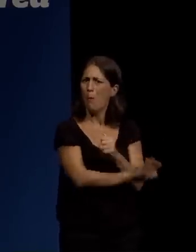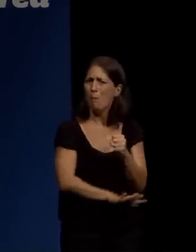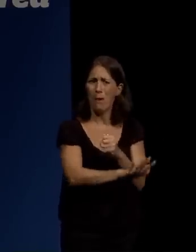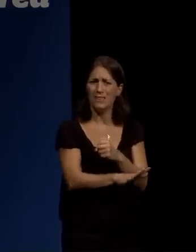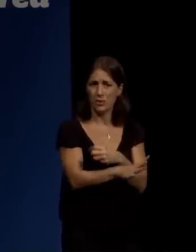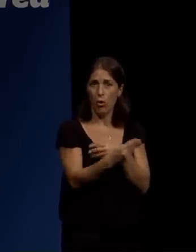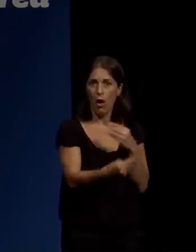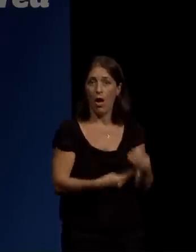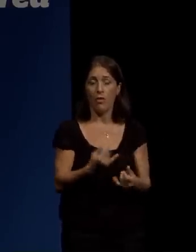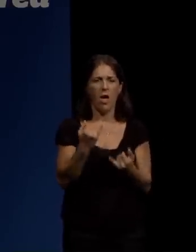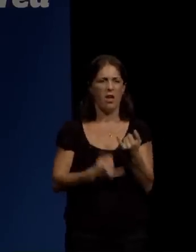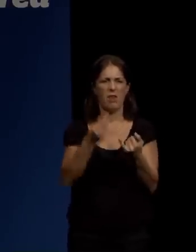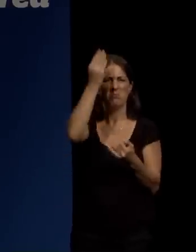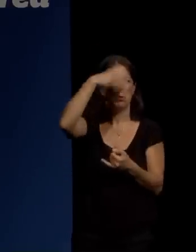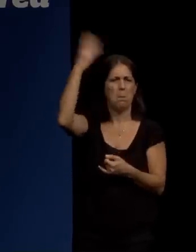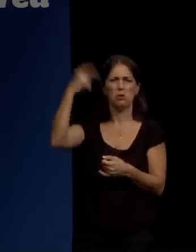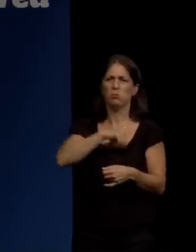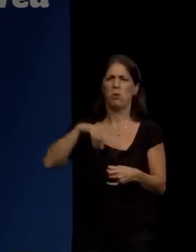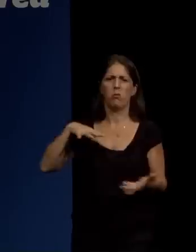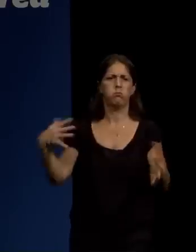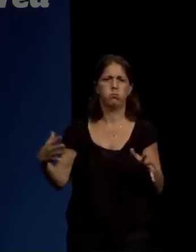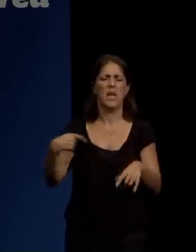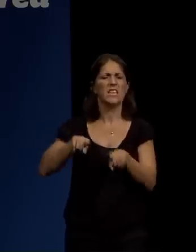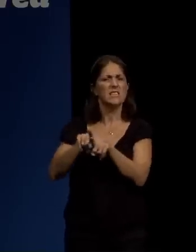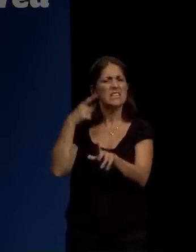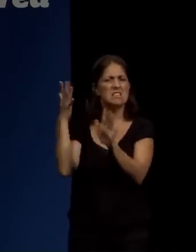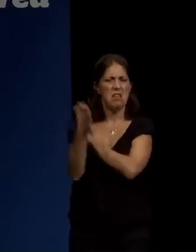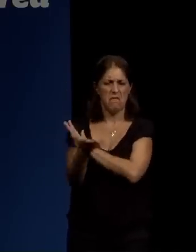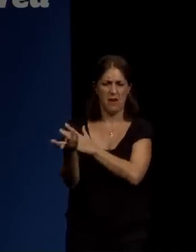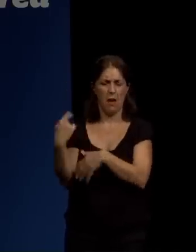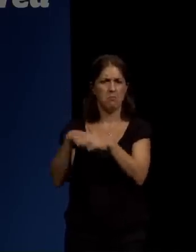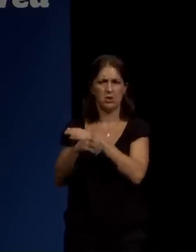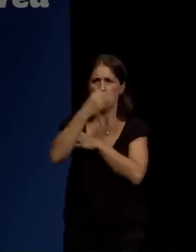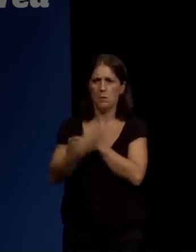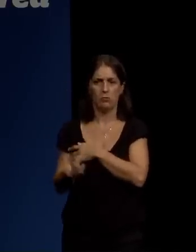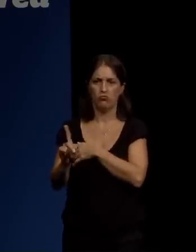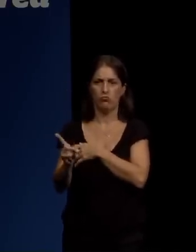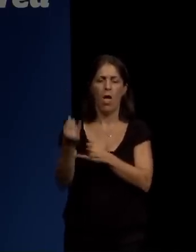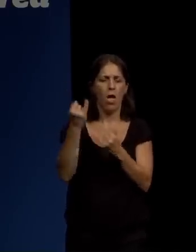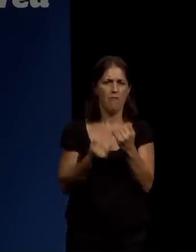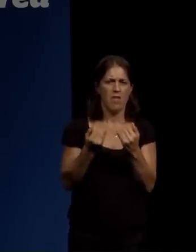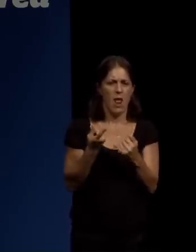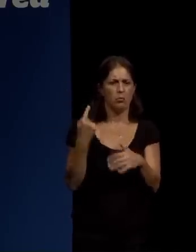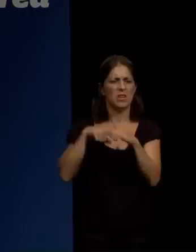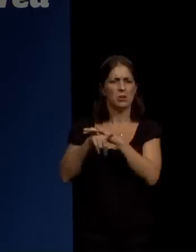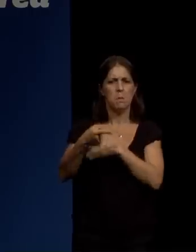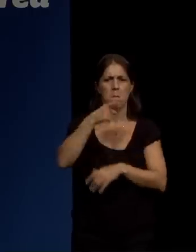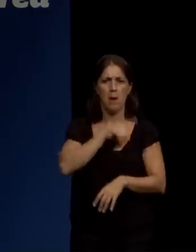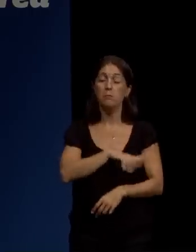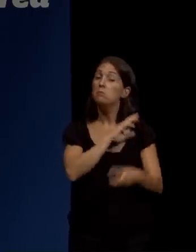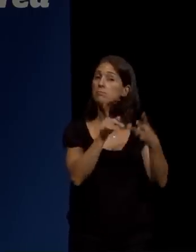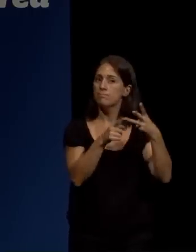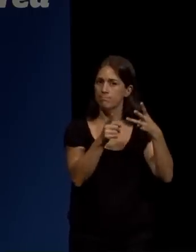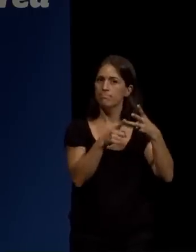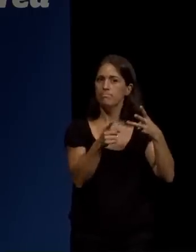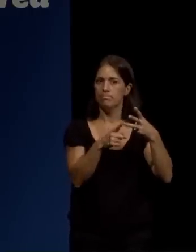lo tanto, fin dos mitos da privatización como boa xestión. A privatización é mala xestión. E unha terceira cuestión